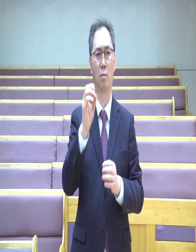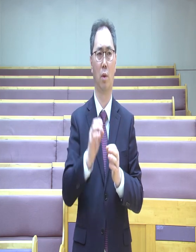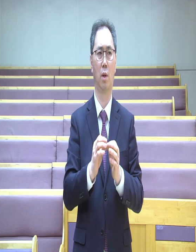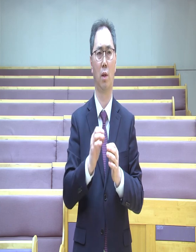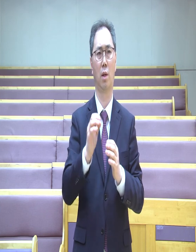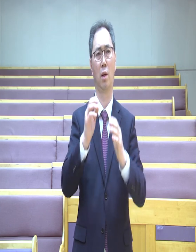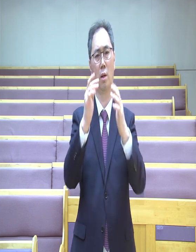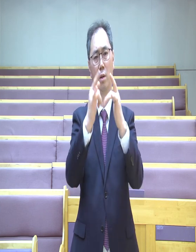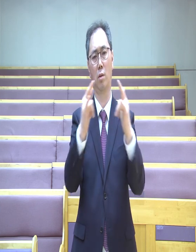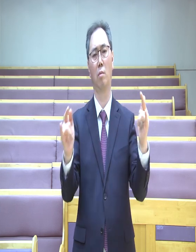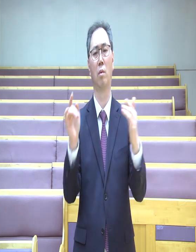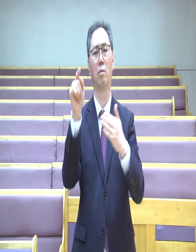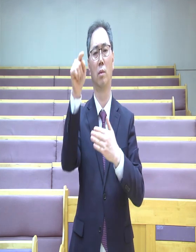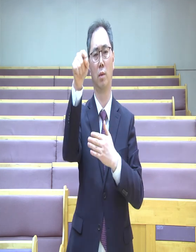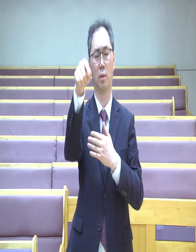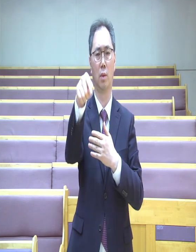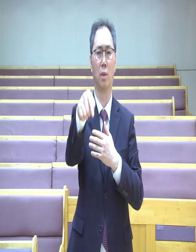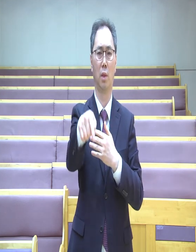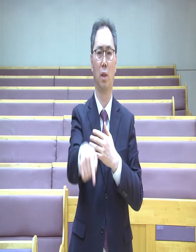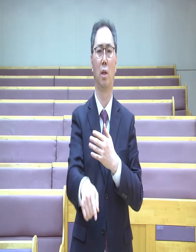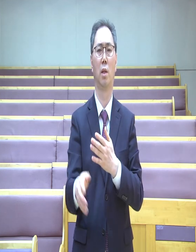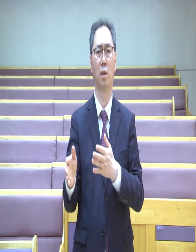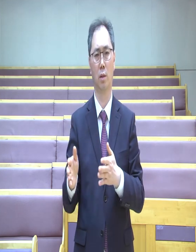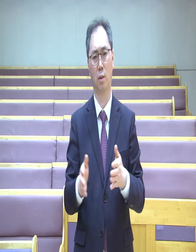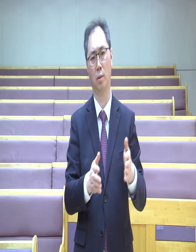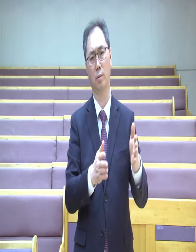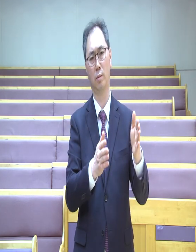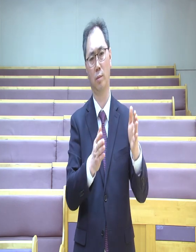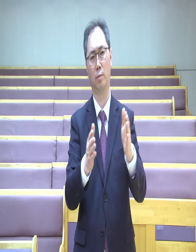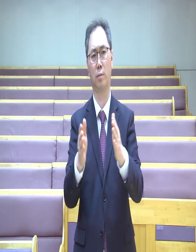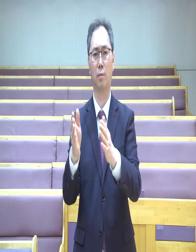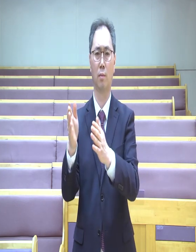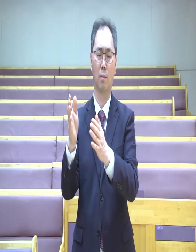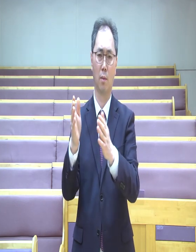걸어가신 영문 밖에